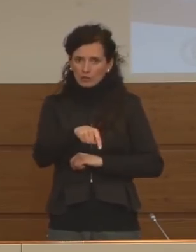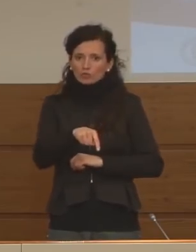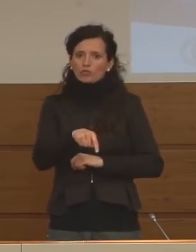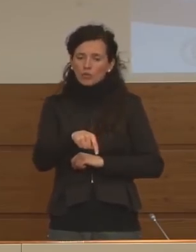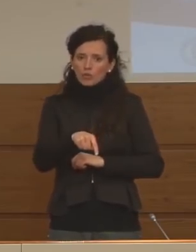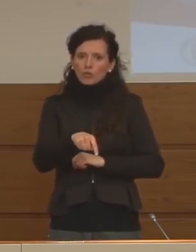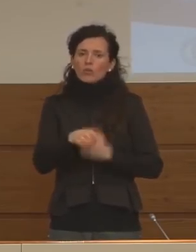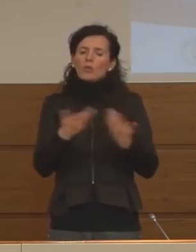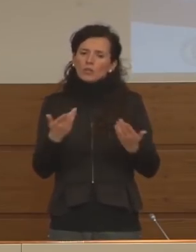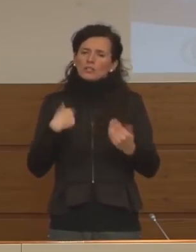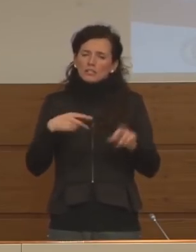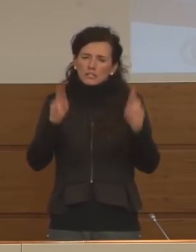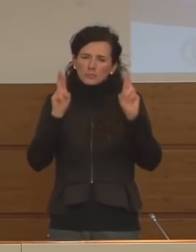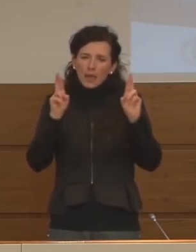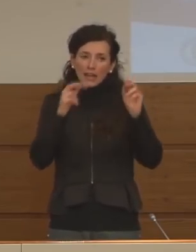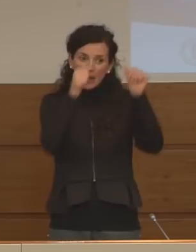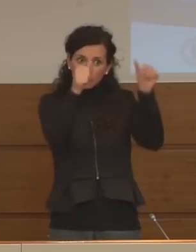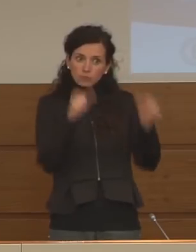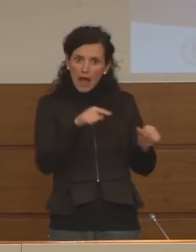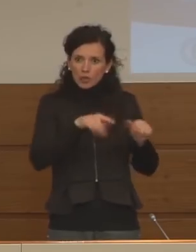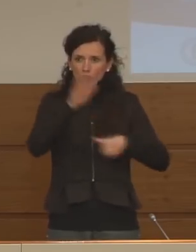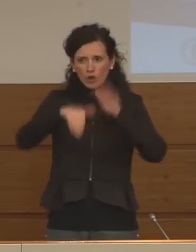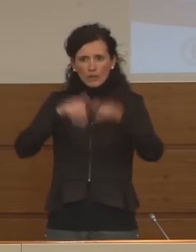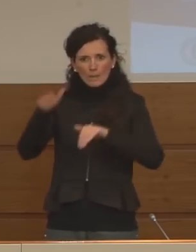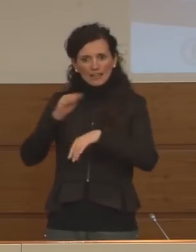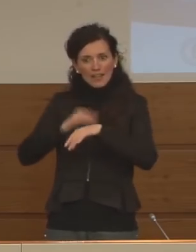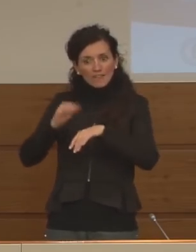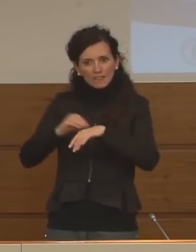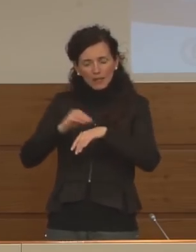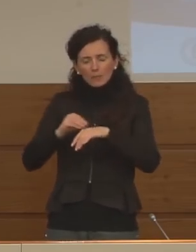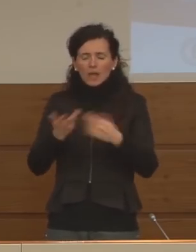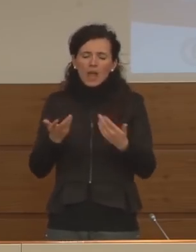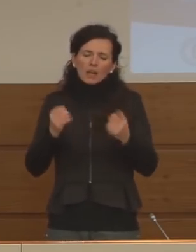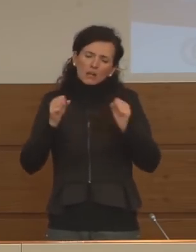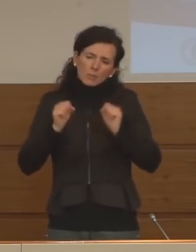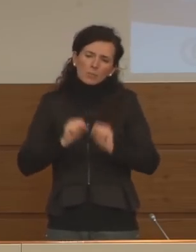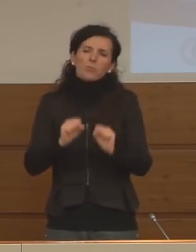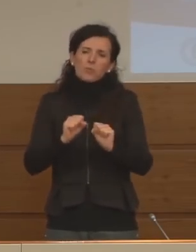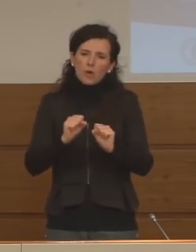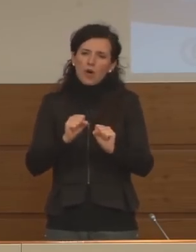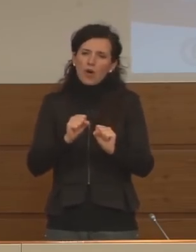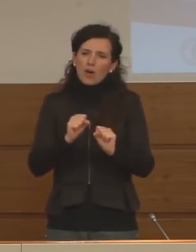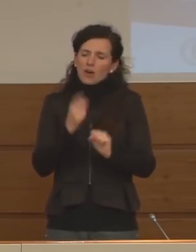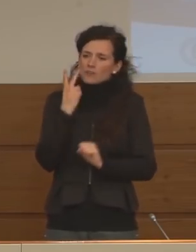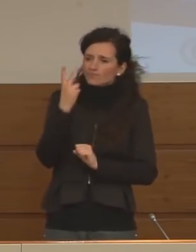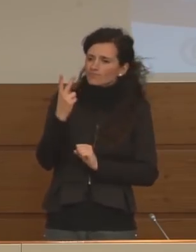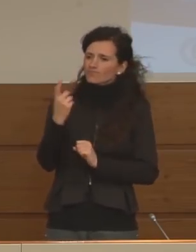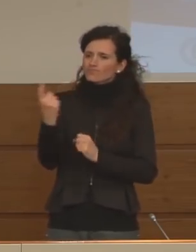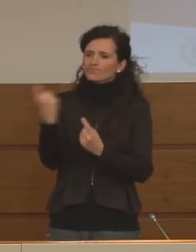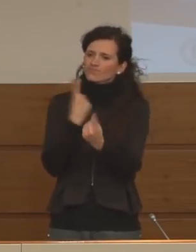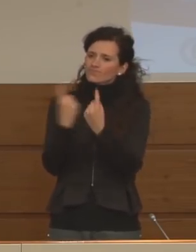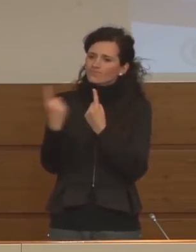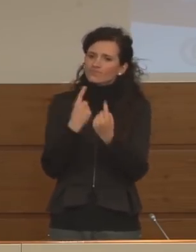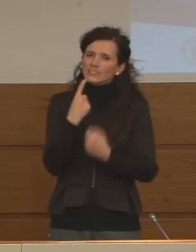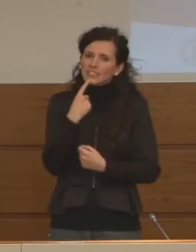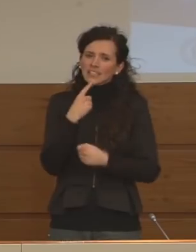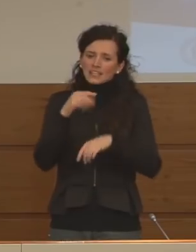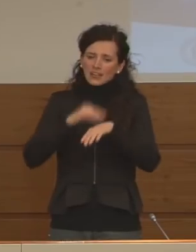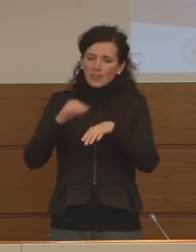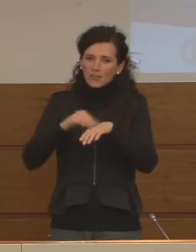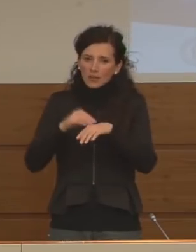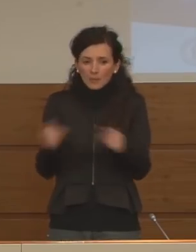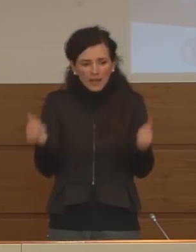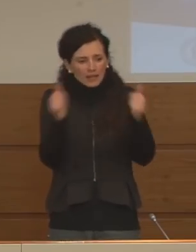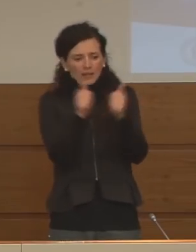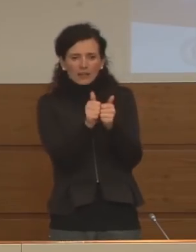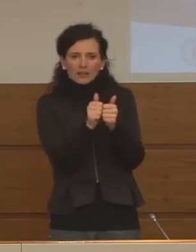questo caso con uno sforzo straordinario nel tempo di poter affiancare ai medici anche il personale